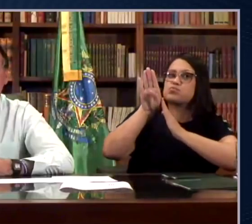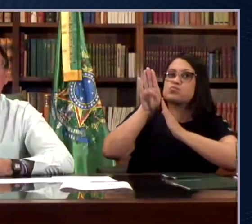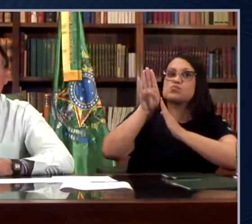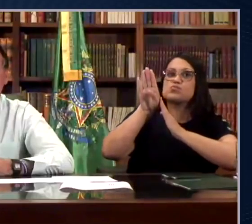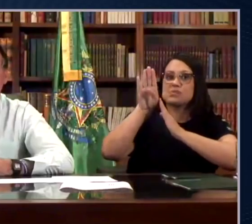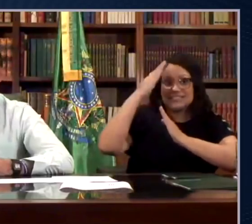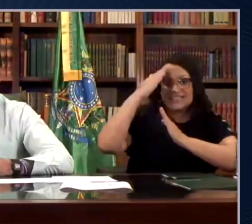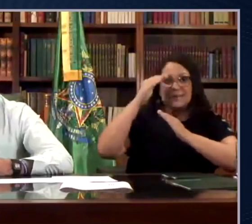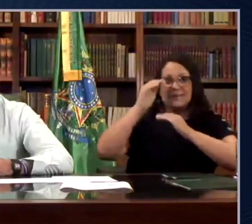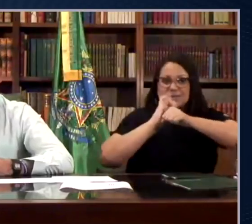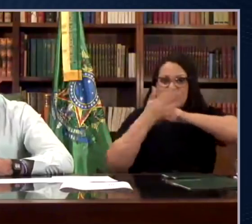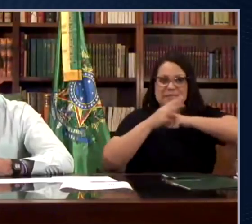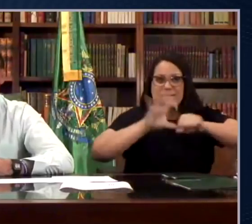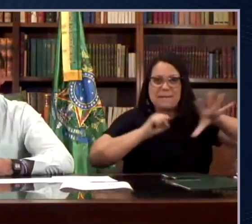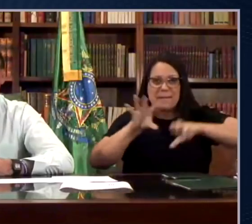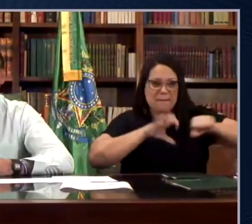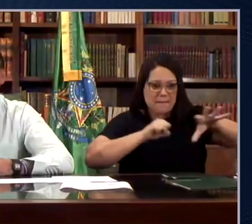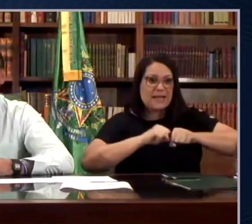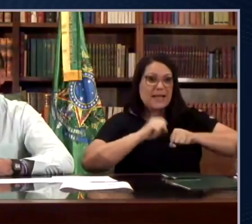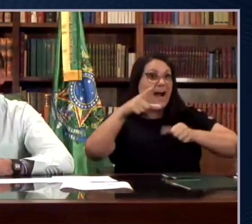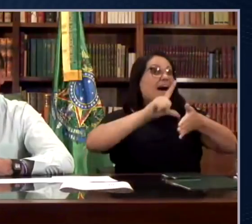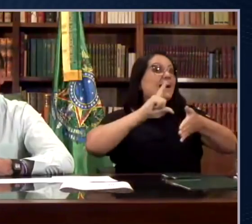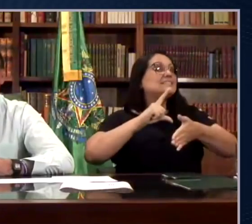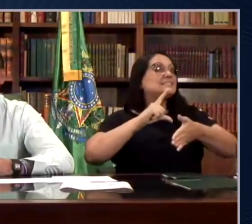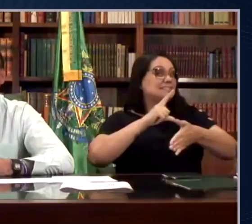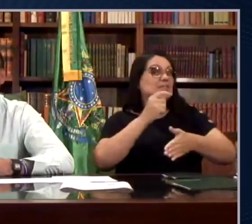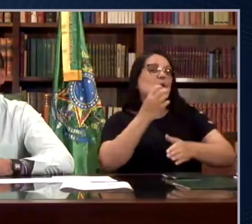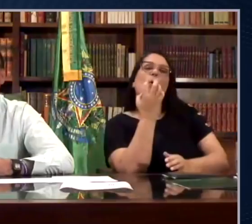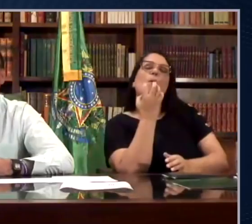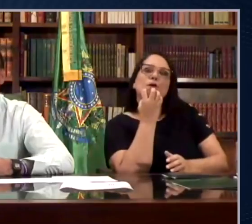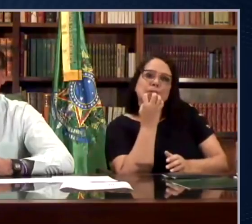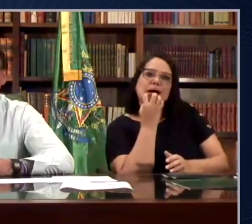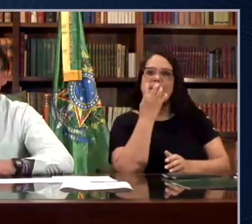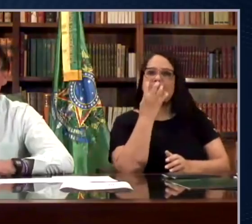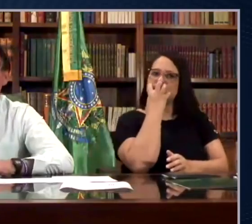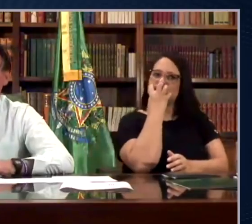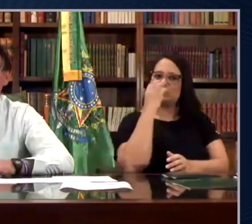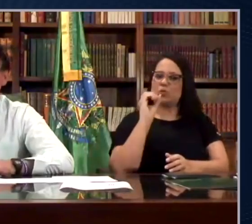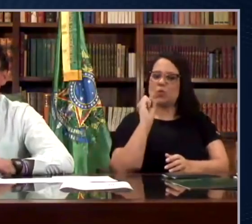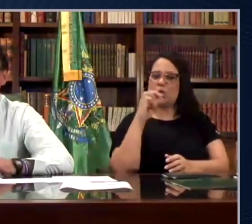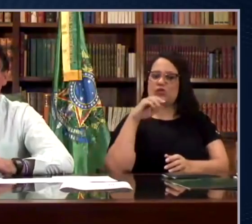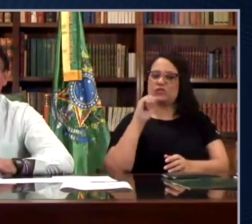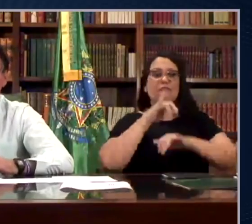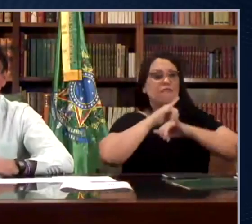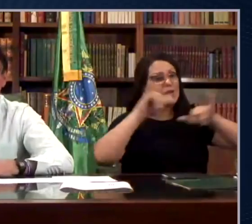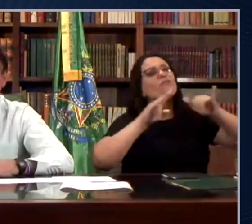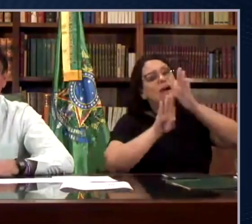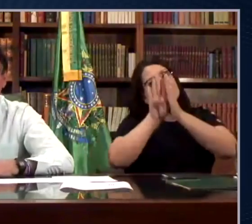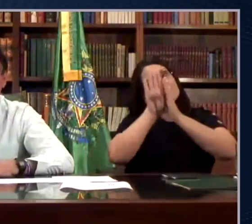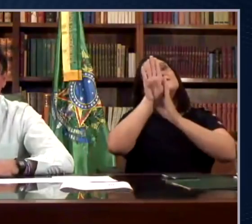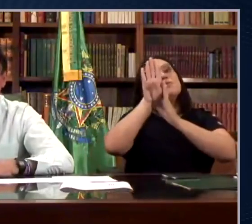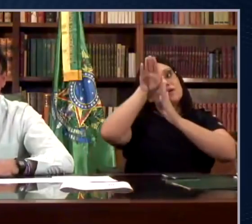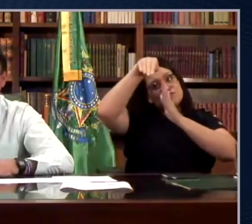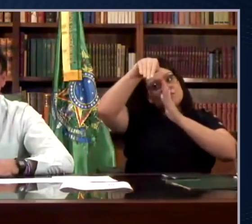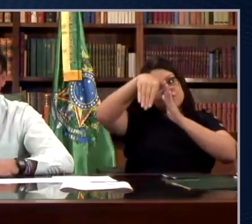desde sempre o Osmar Terra. A imprensa noticia com espanto, eu estava registrando isso no programa